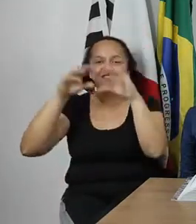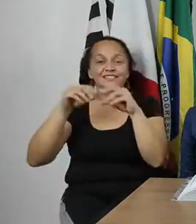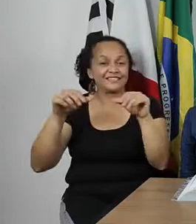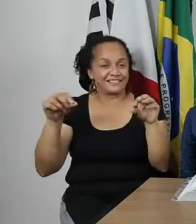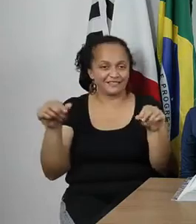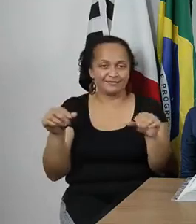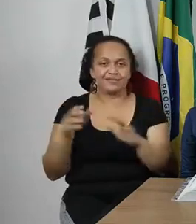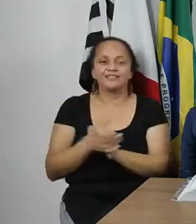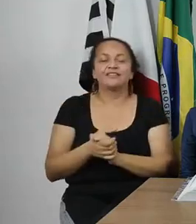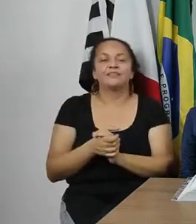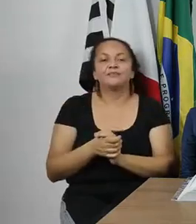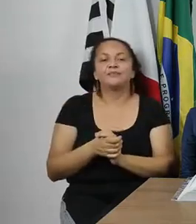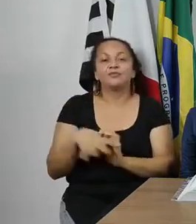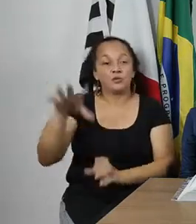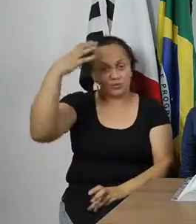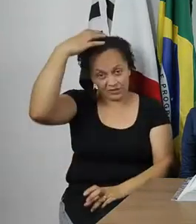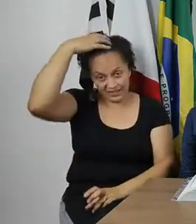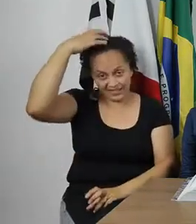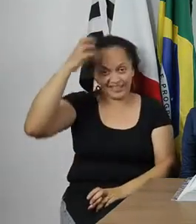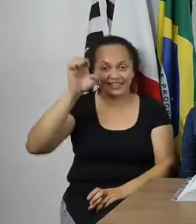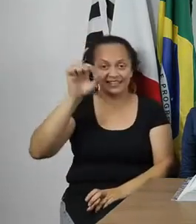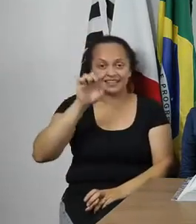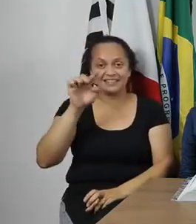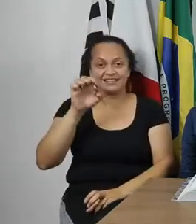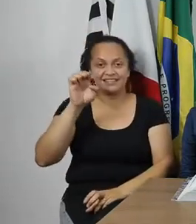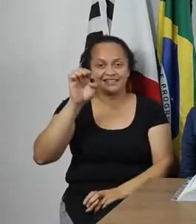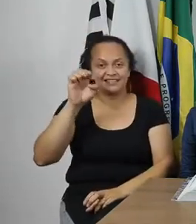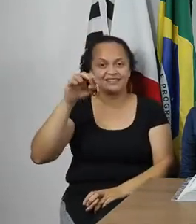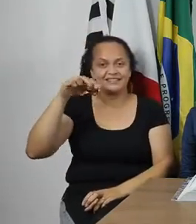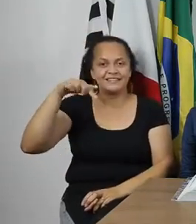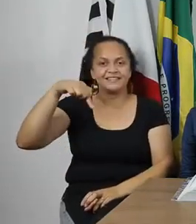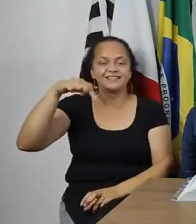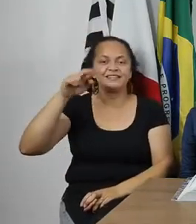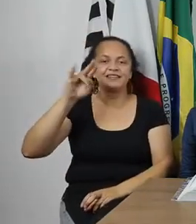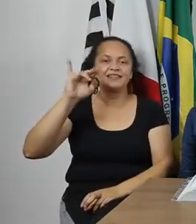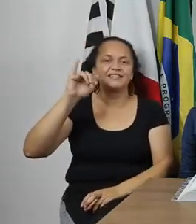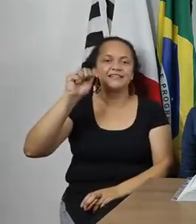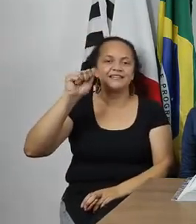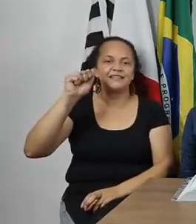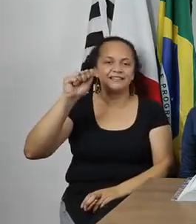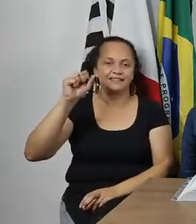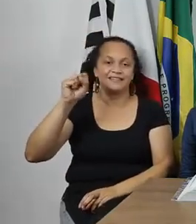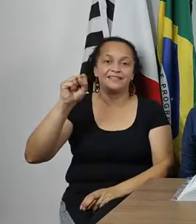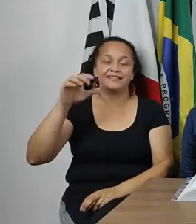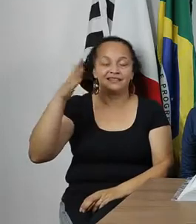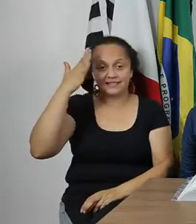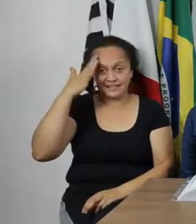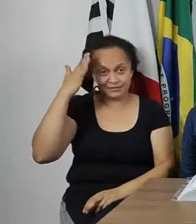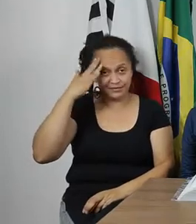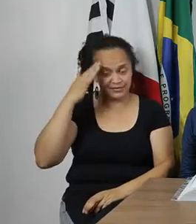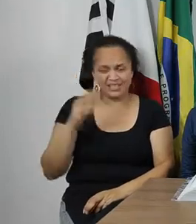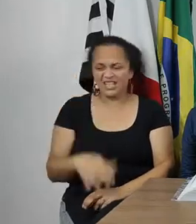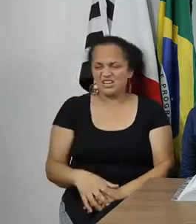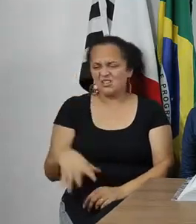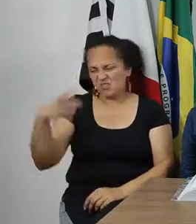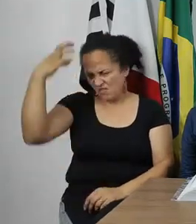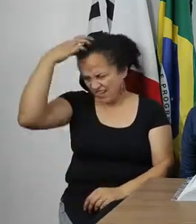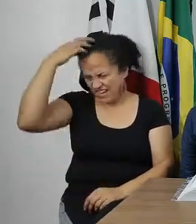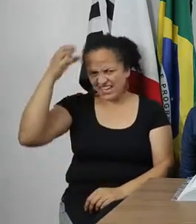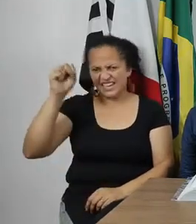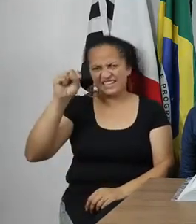algo bem claro, que não era o rei da Síria que dominava as